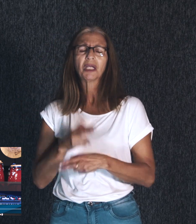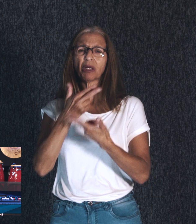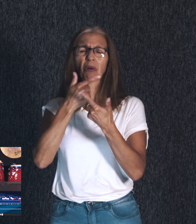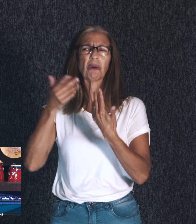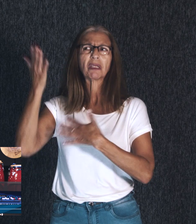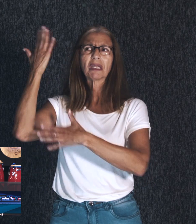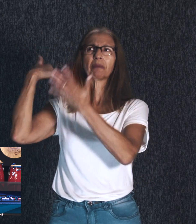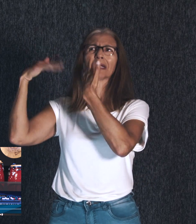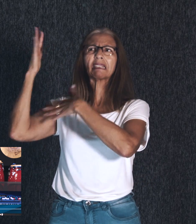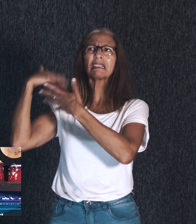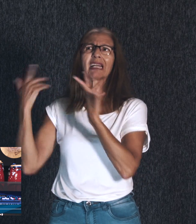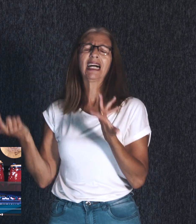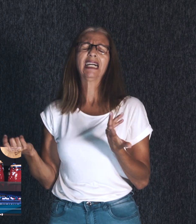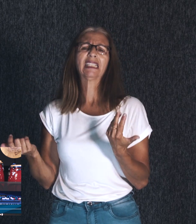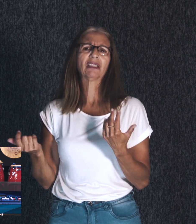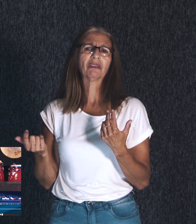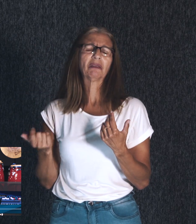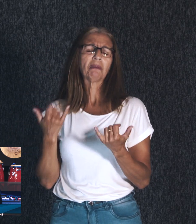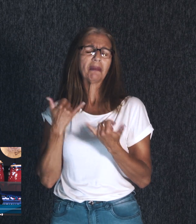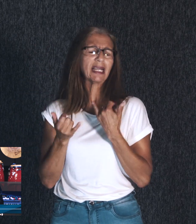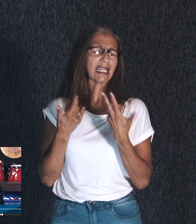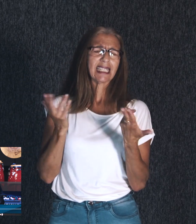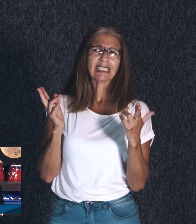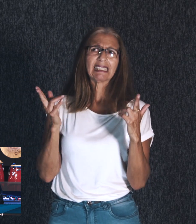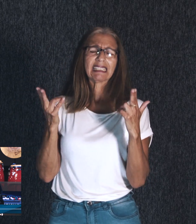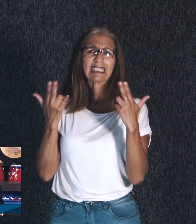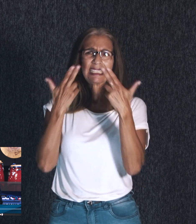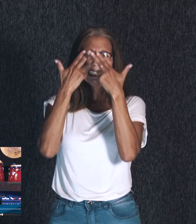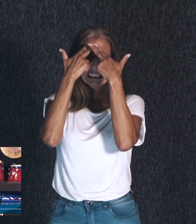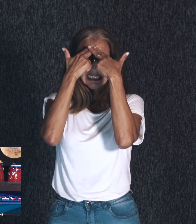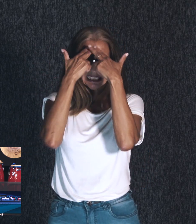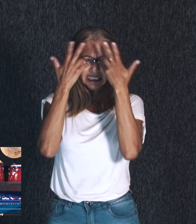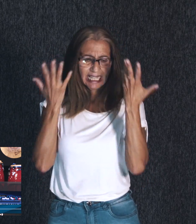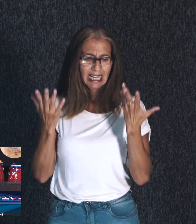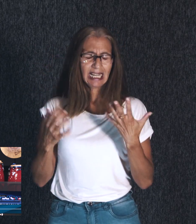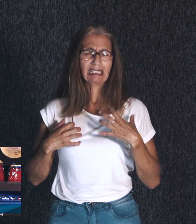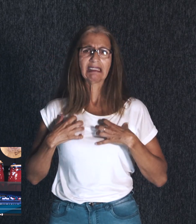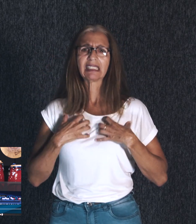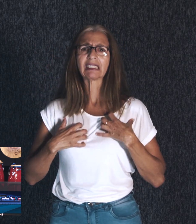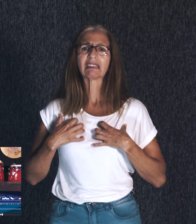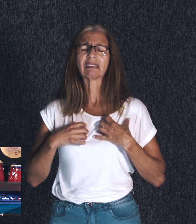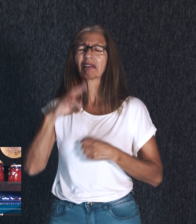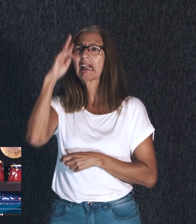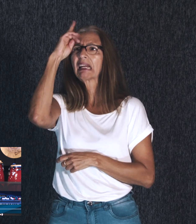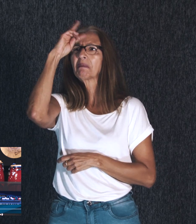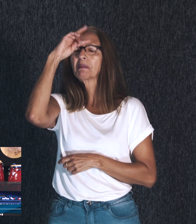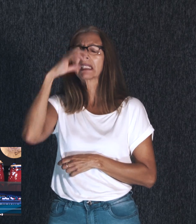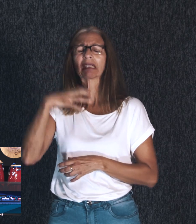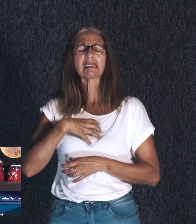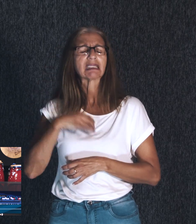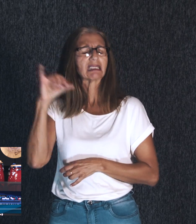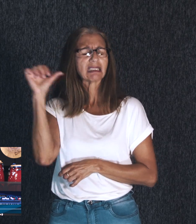coisas que não estão tão bem resolvidas. Não precisa temer, porque Deus também está lá no seu